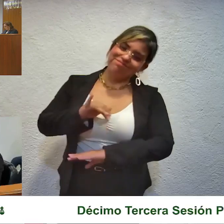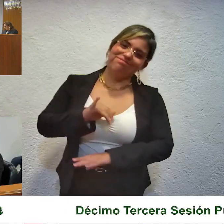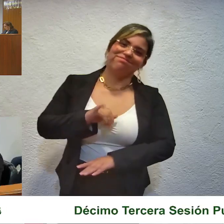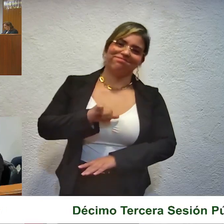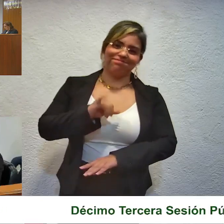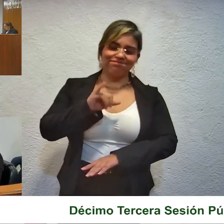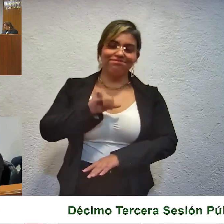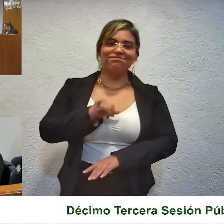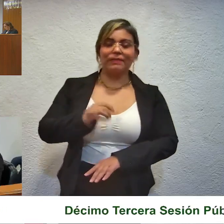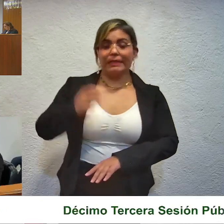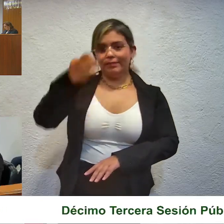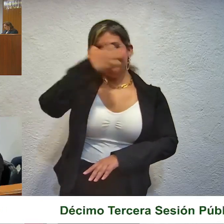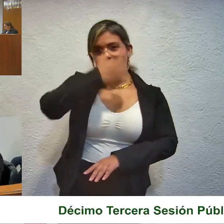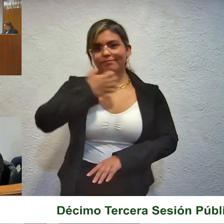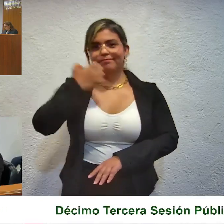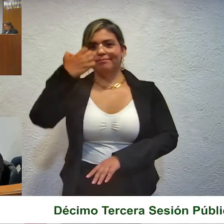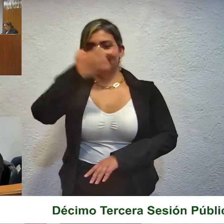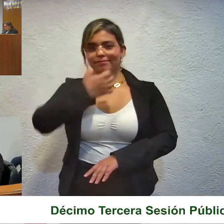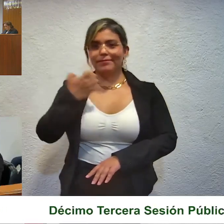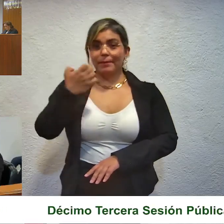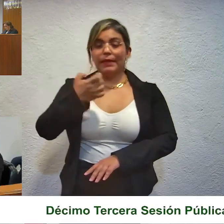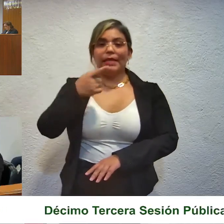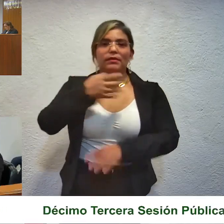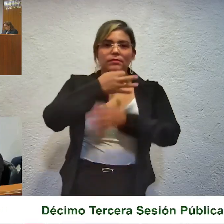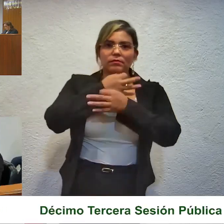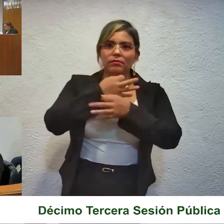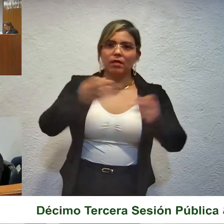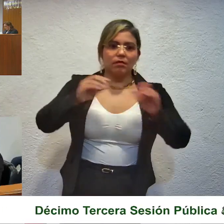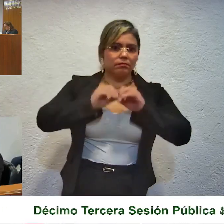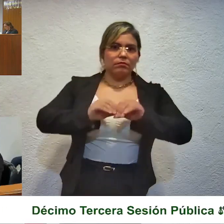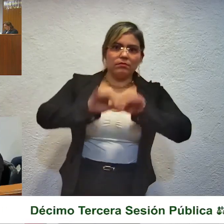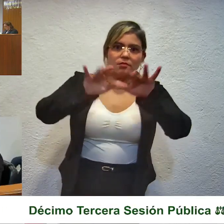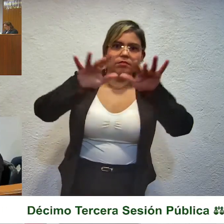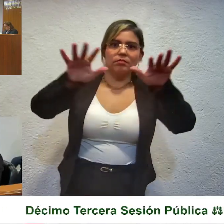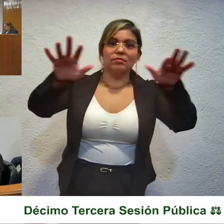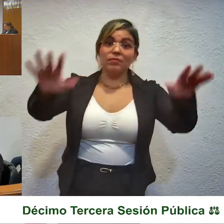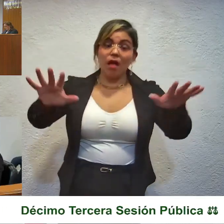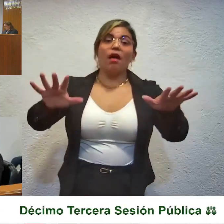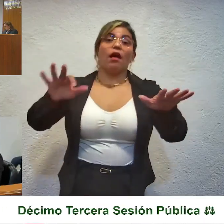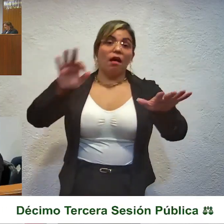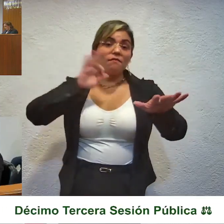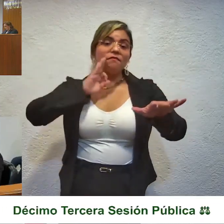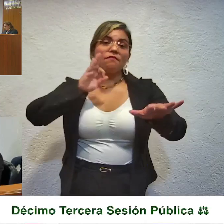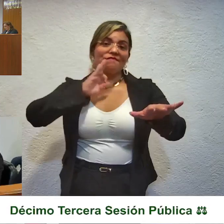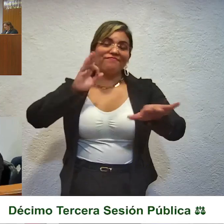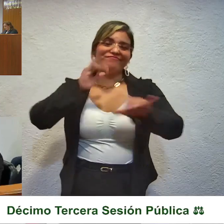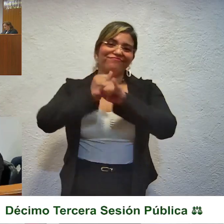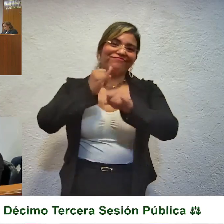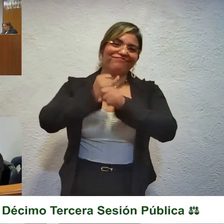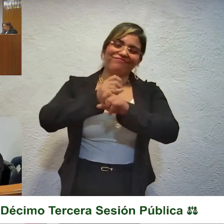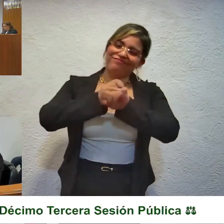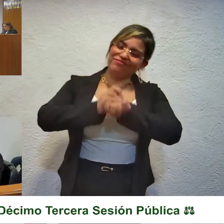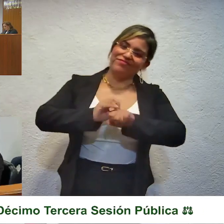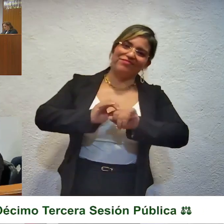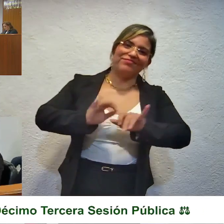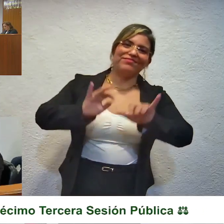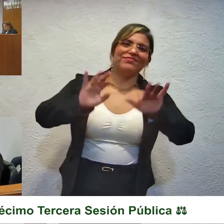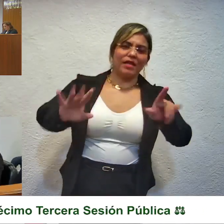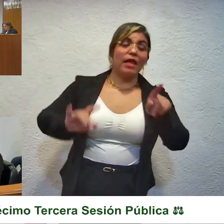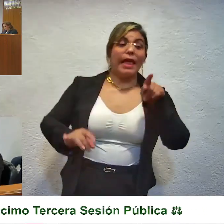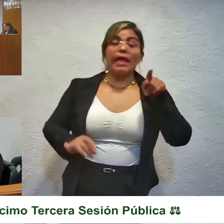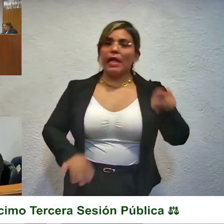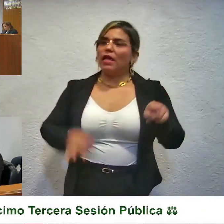objeto de análisis se difundieron de manera pública y masiva a través de una red social de libre acceso y contienen expresiones